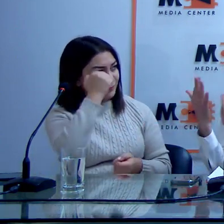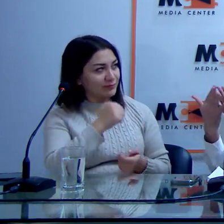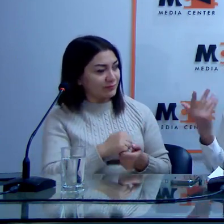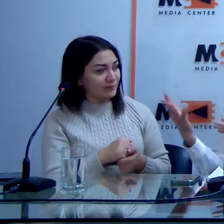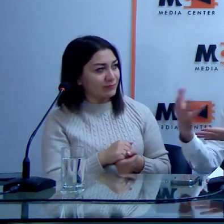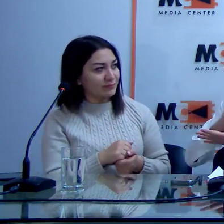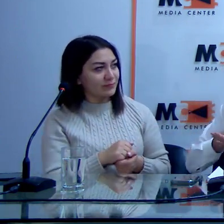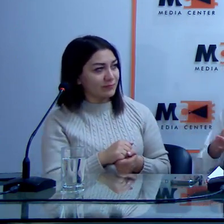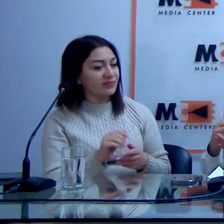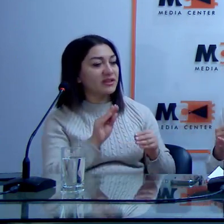Շնորհակալություն։ Եթե չկան դրացումներ,